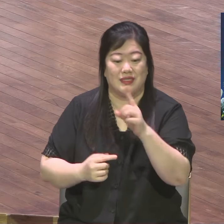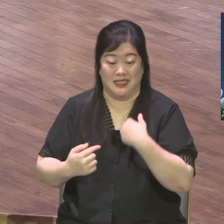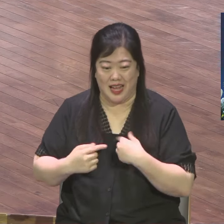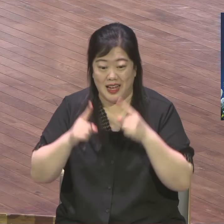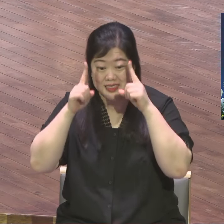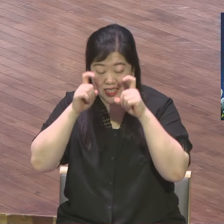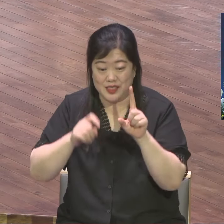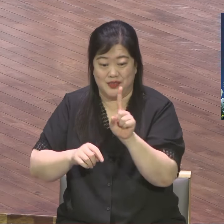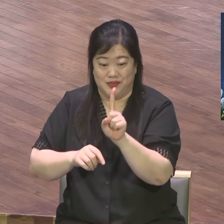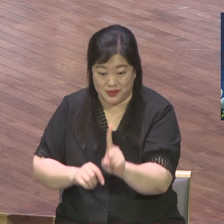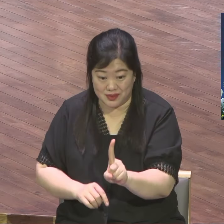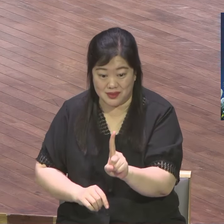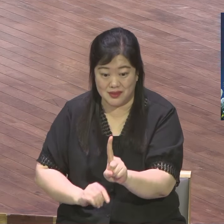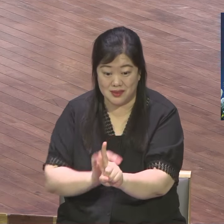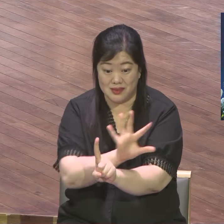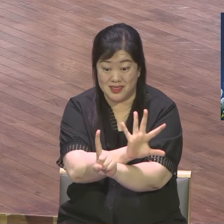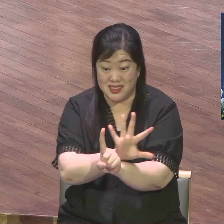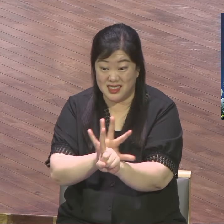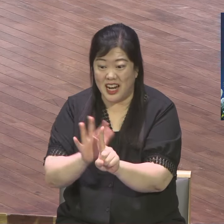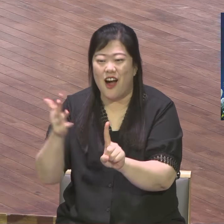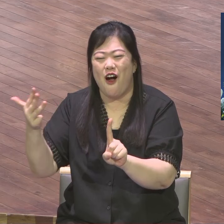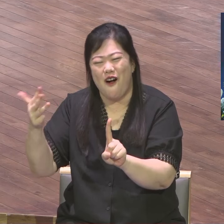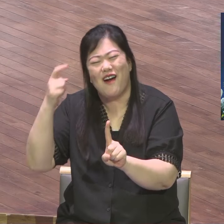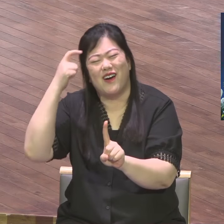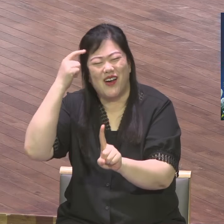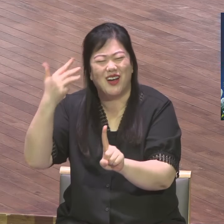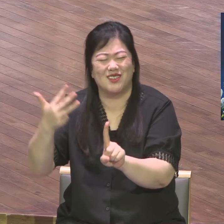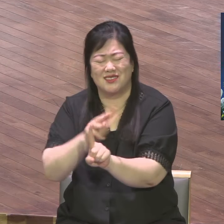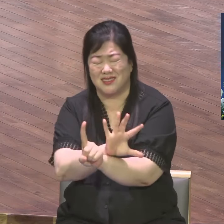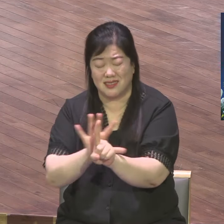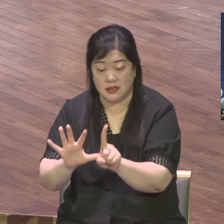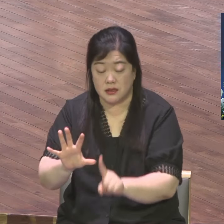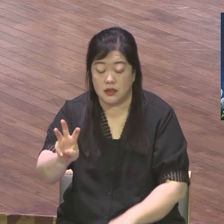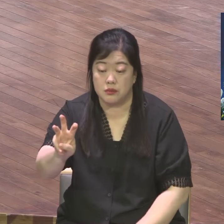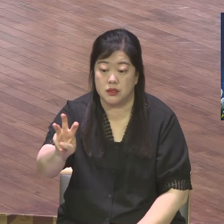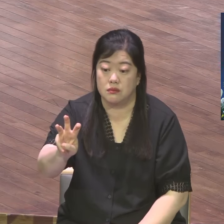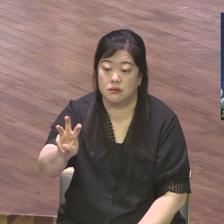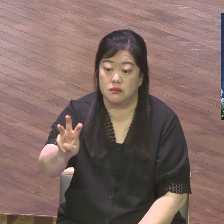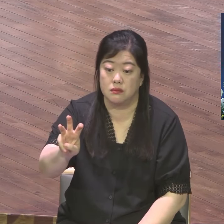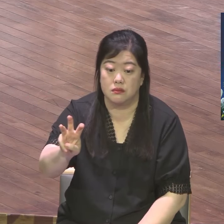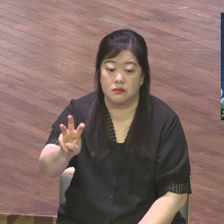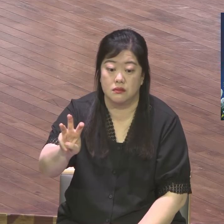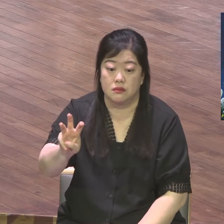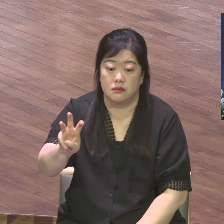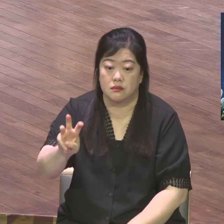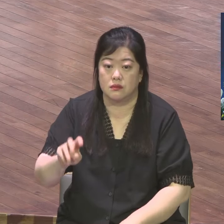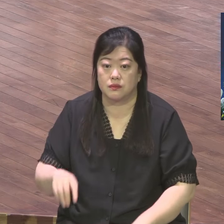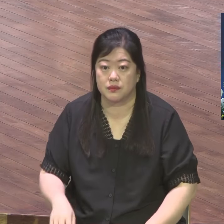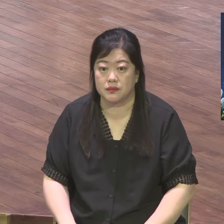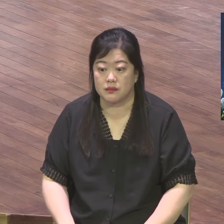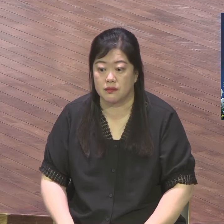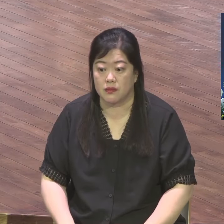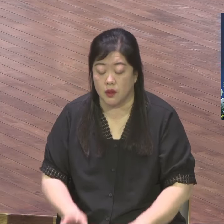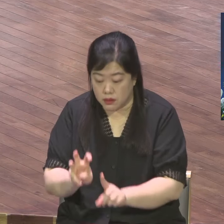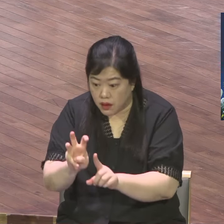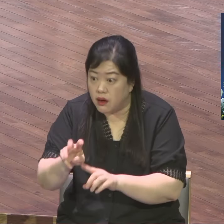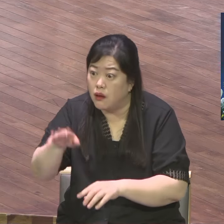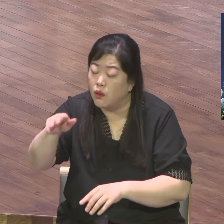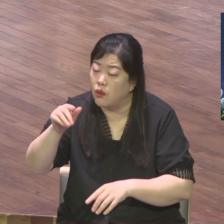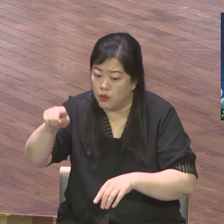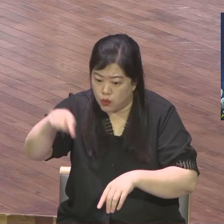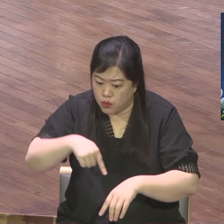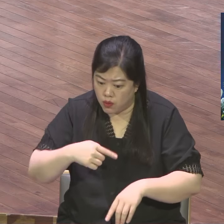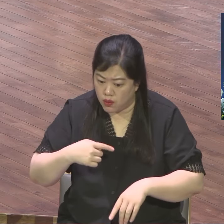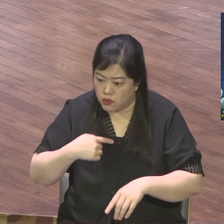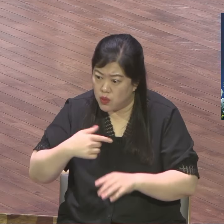이야 아니, 뽑았다고. 제 237 나라 중에 내가 뽑은 것이 홍콩이라고. 홍콩에 집회 가서 내가 가야